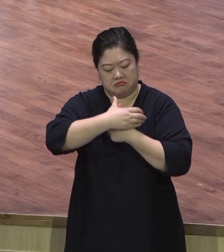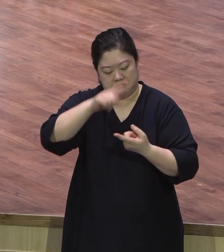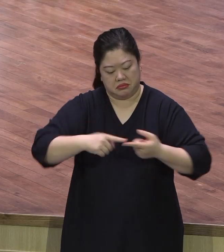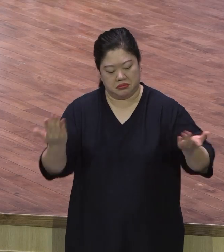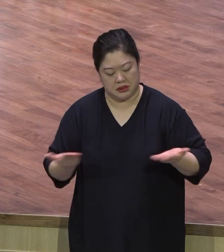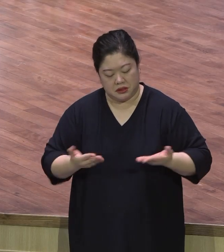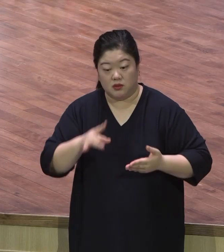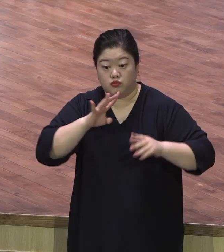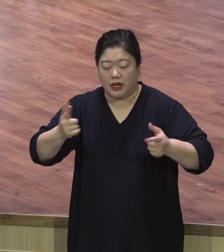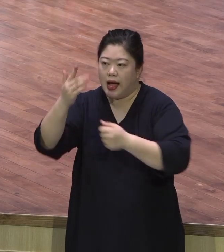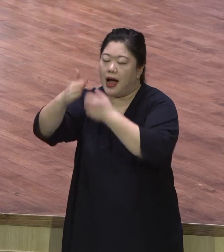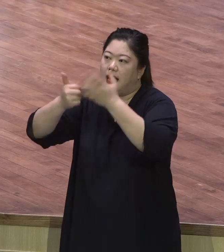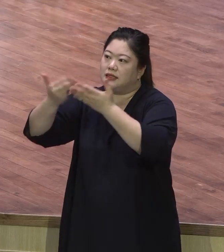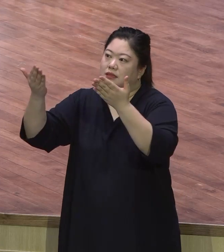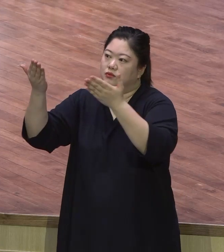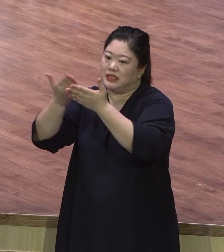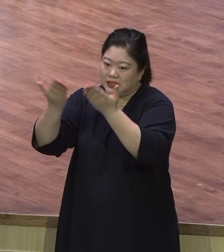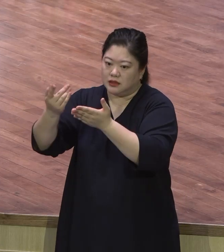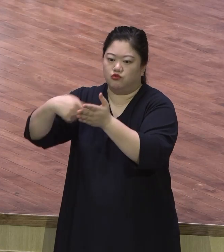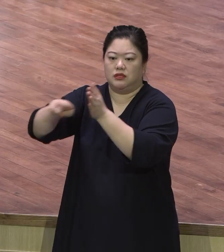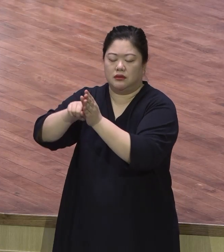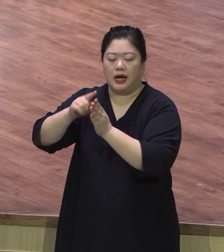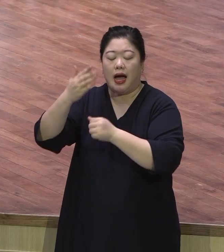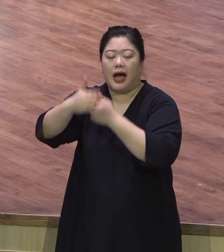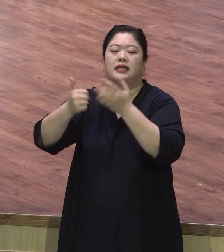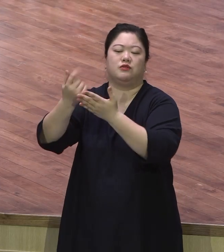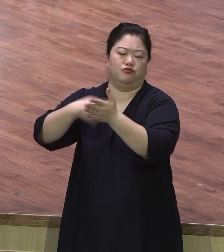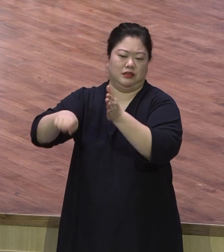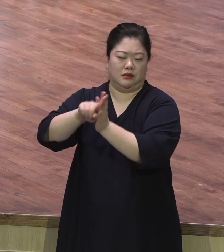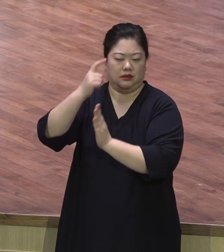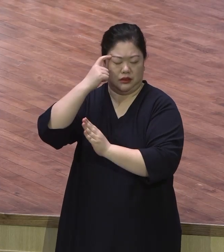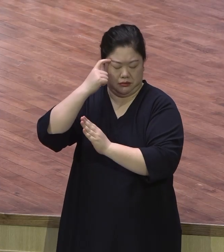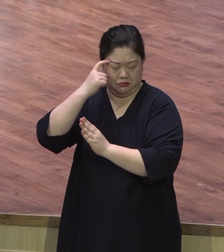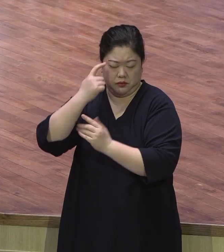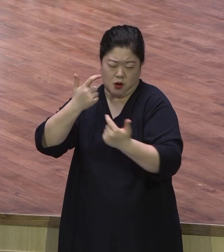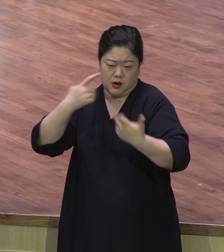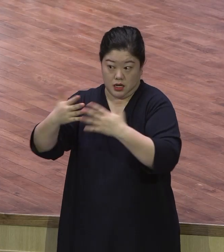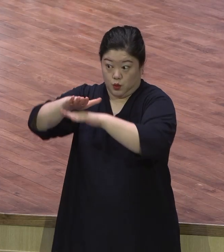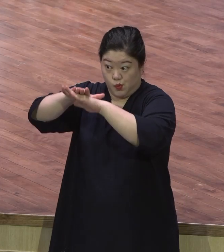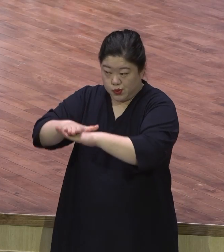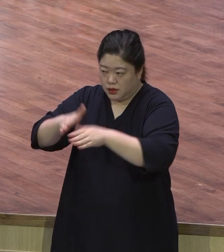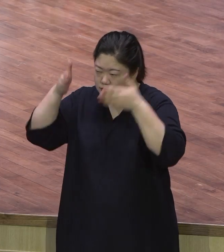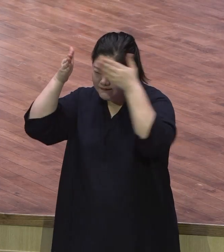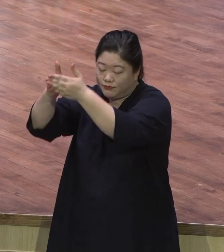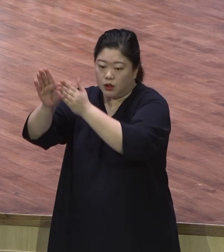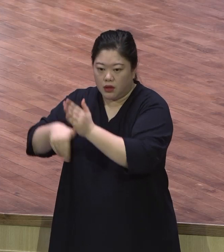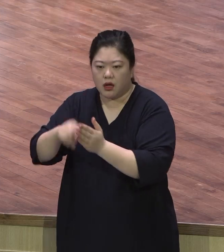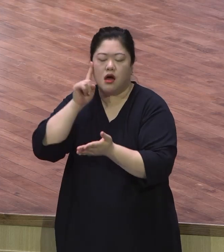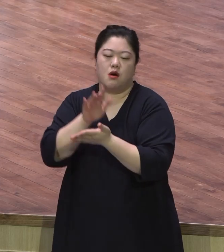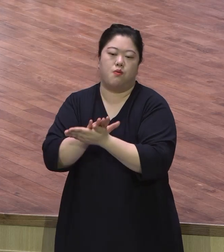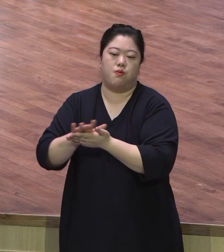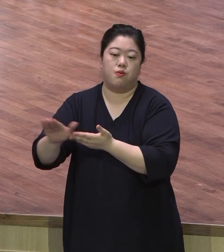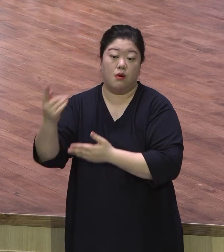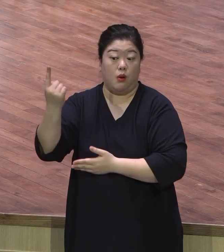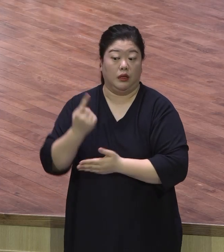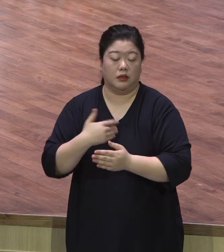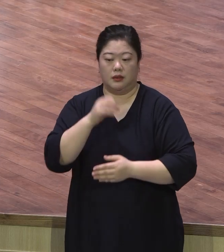모든 것 다 모든 것 다 당연히 물질은 들어가죠 그게 가장 키니까